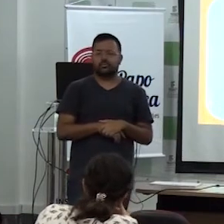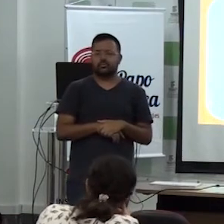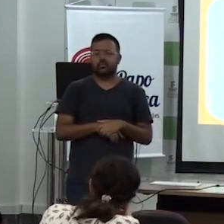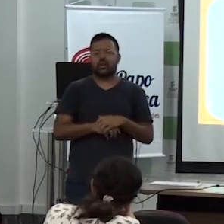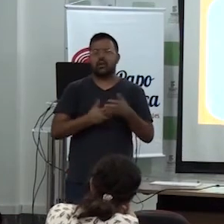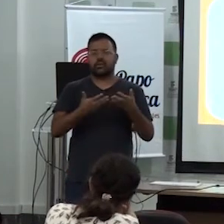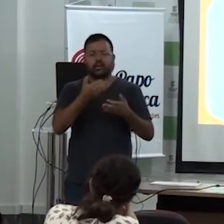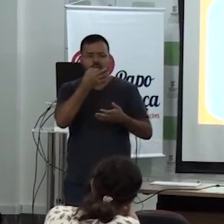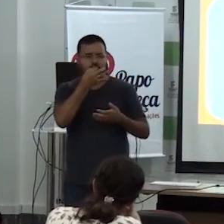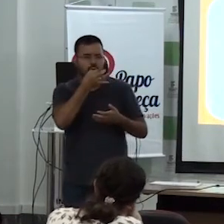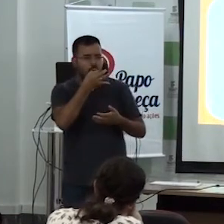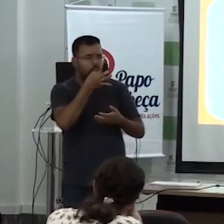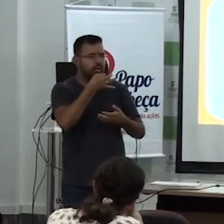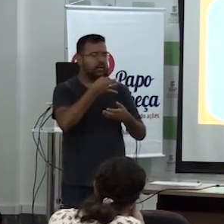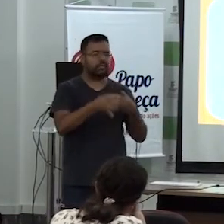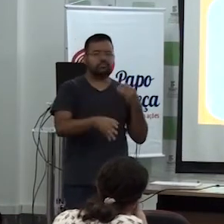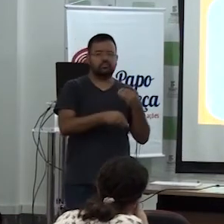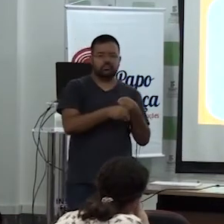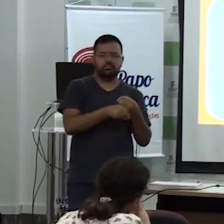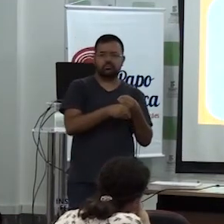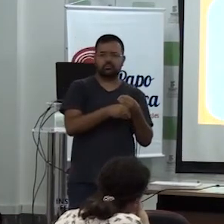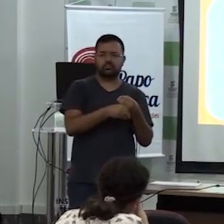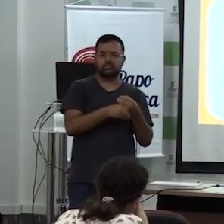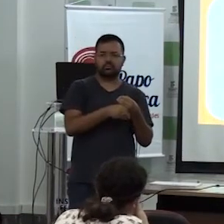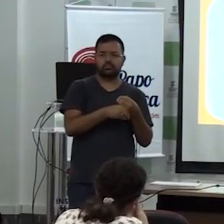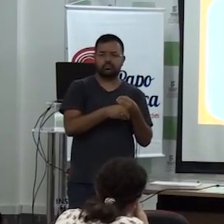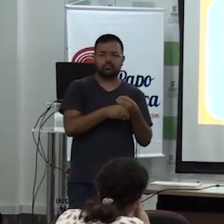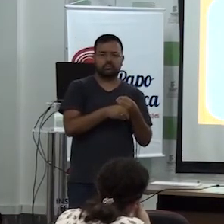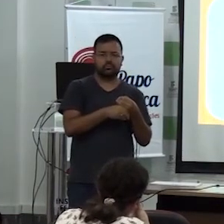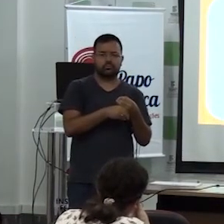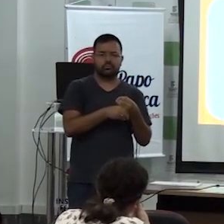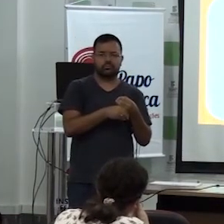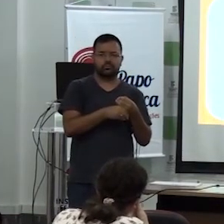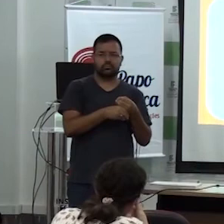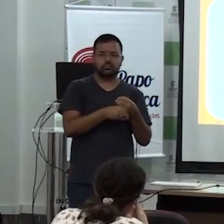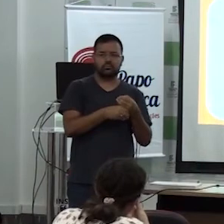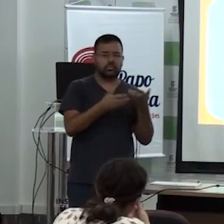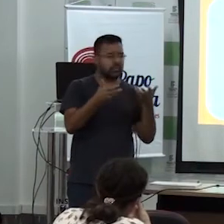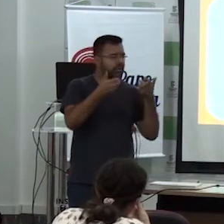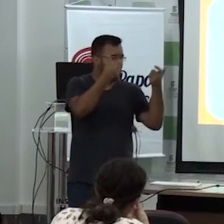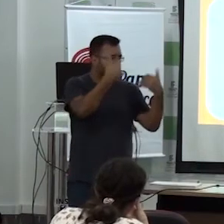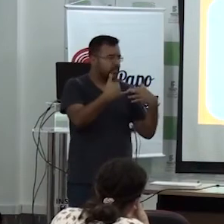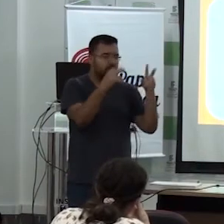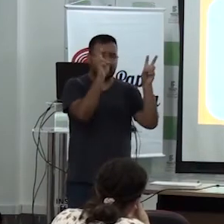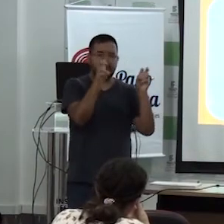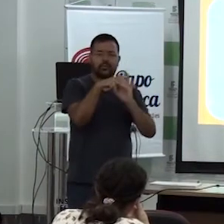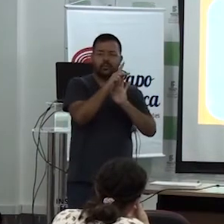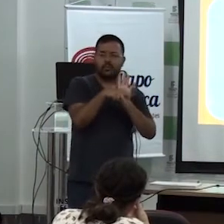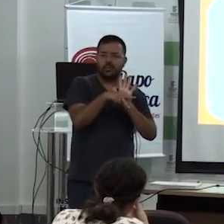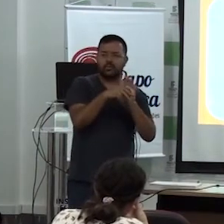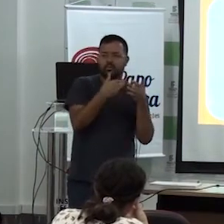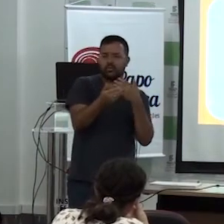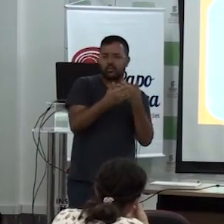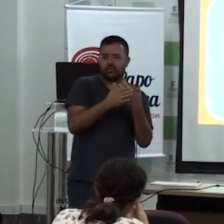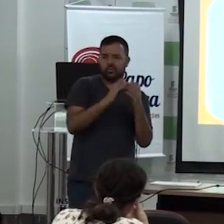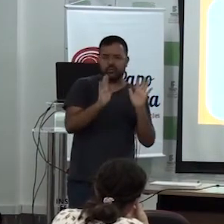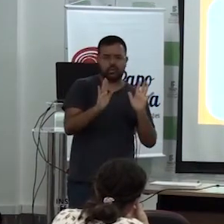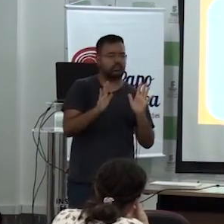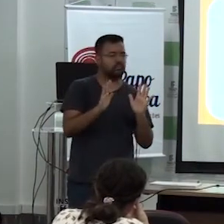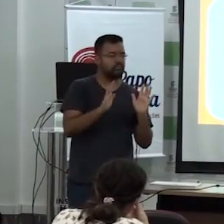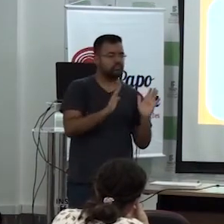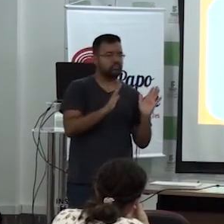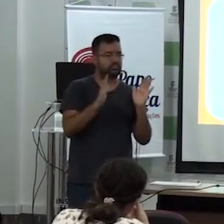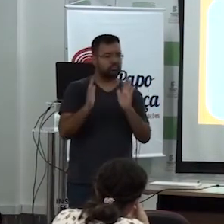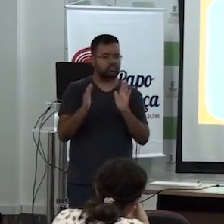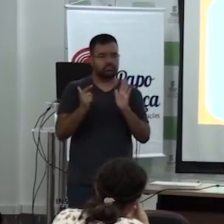gostaria de colocar alguma coisa? Alguém gostaria de falar alguma coisa? Os projetos foram apresentados? Não? Então vou passar